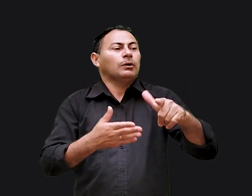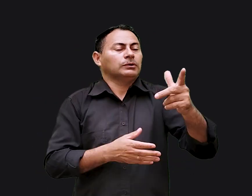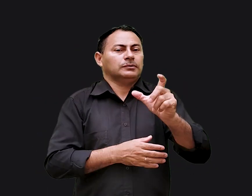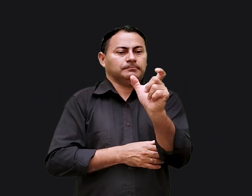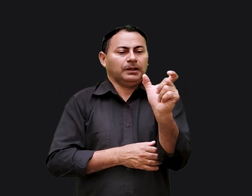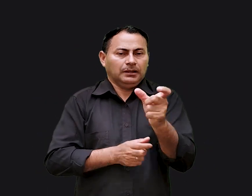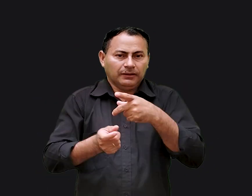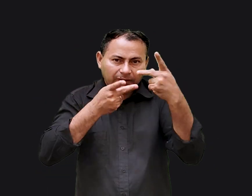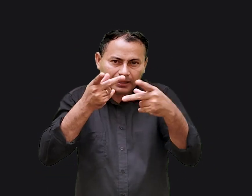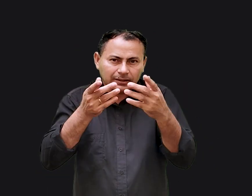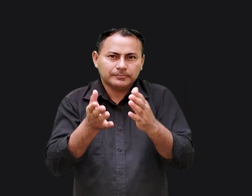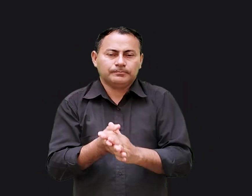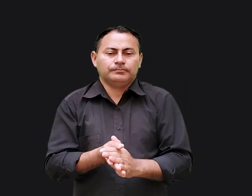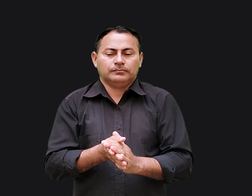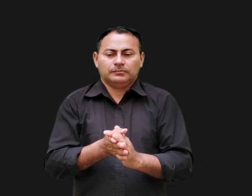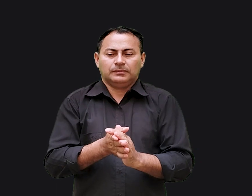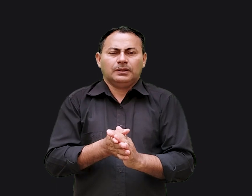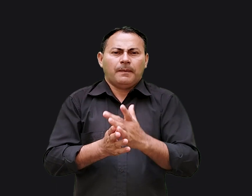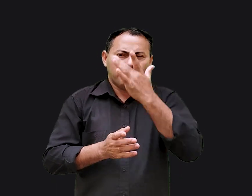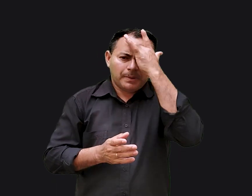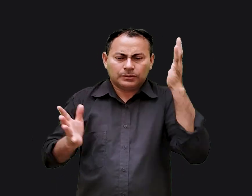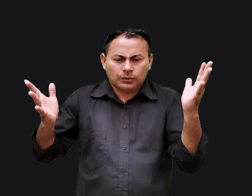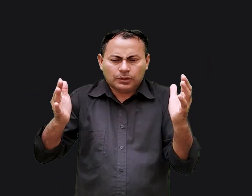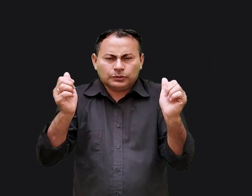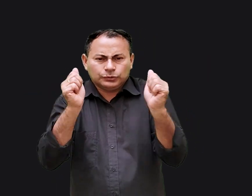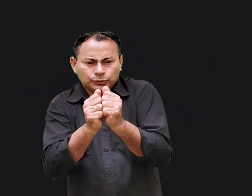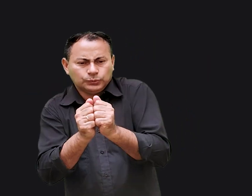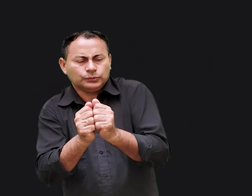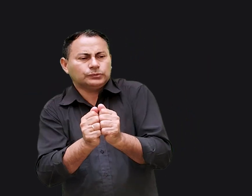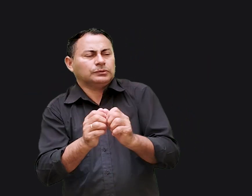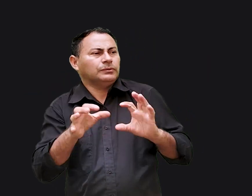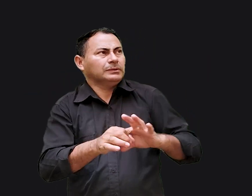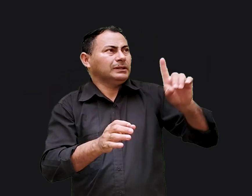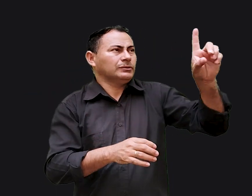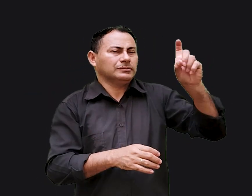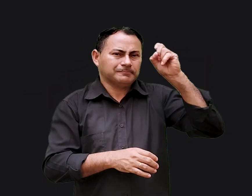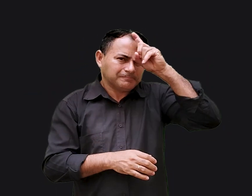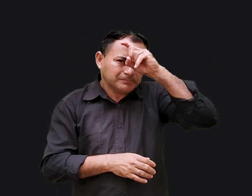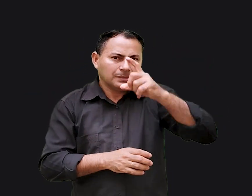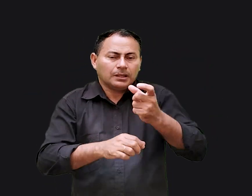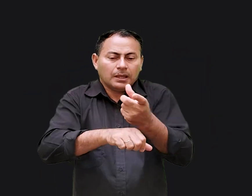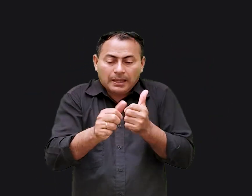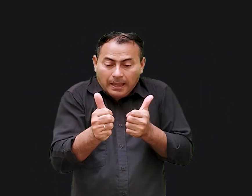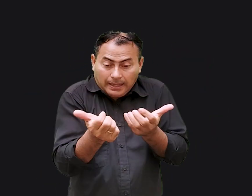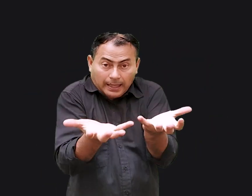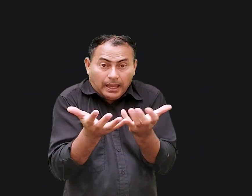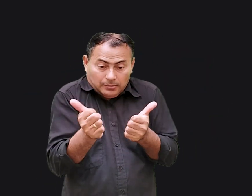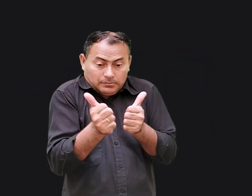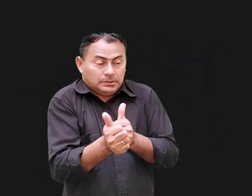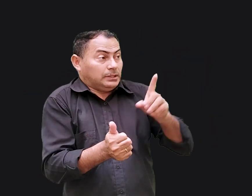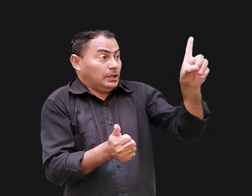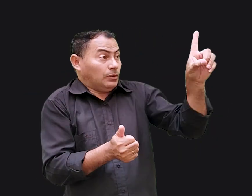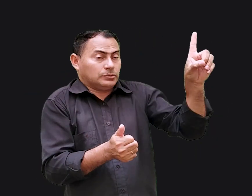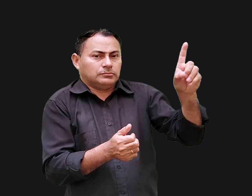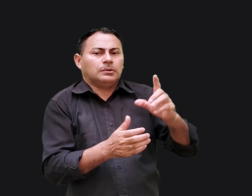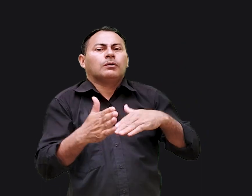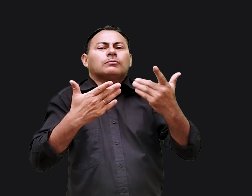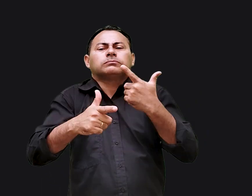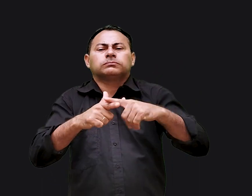outras palavras ele diz: juntar o homem a Deus é difícil. Se você quer buscar e se aproximar de Deus, qual é o